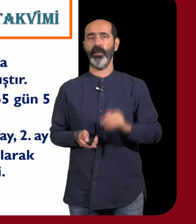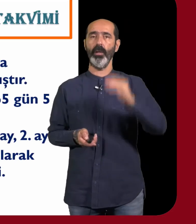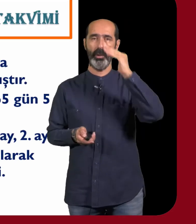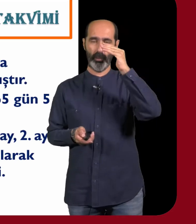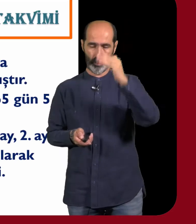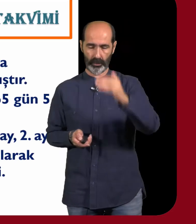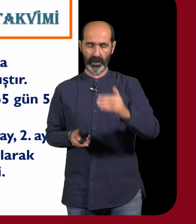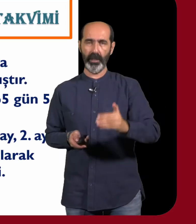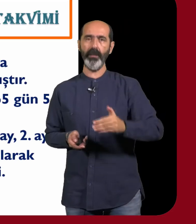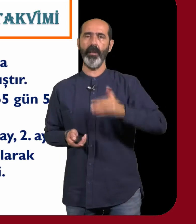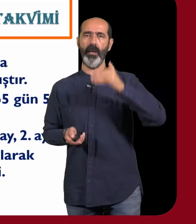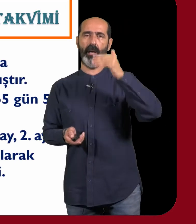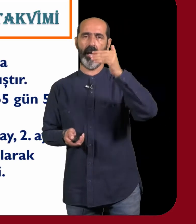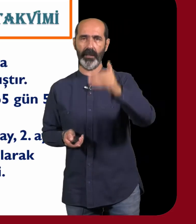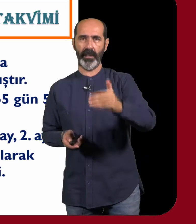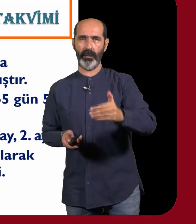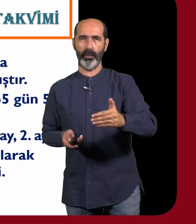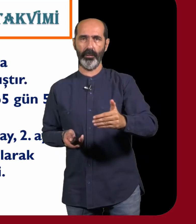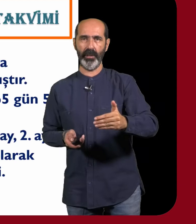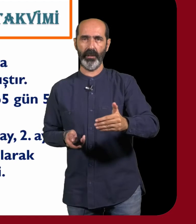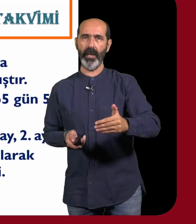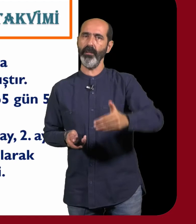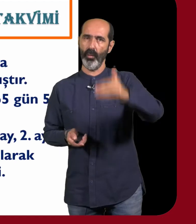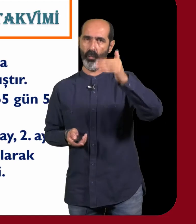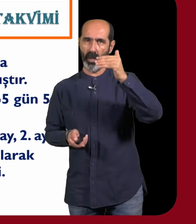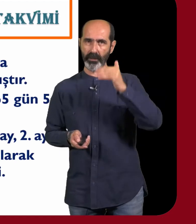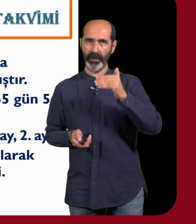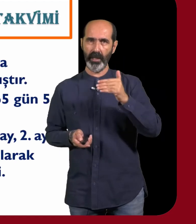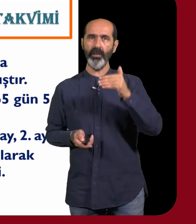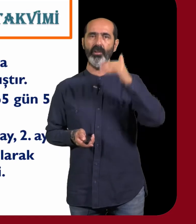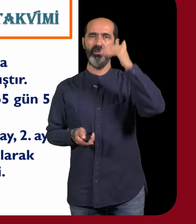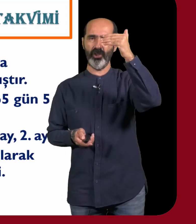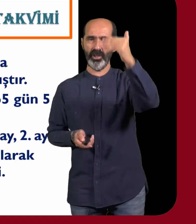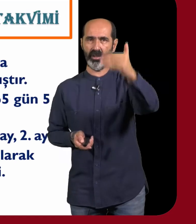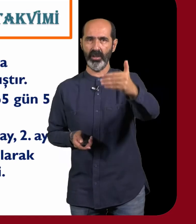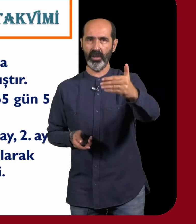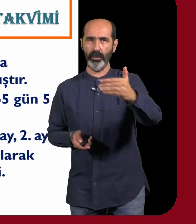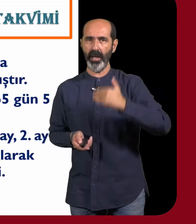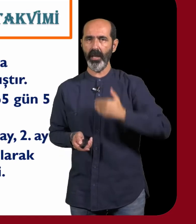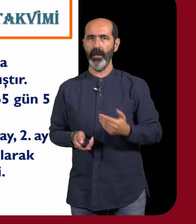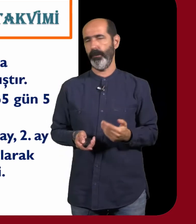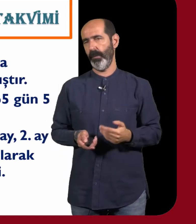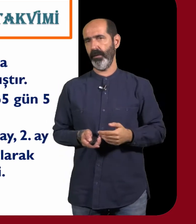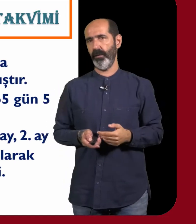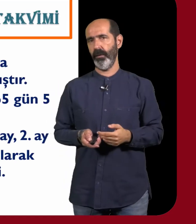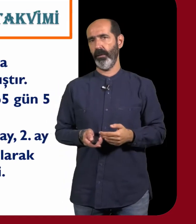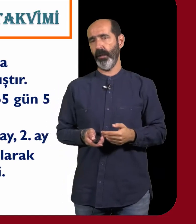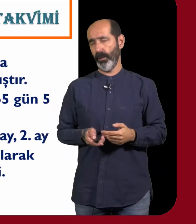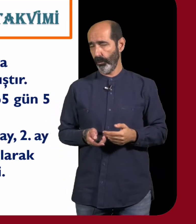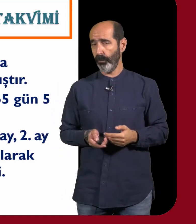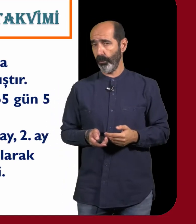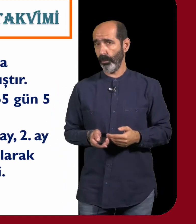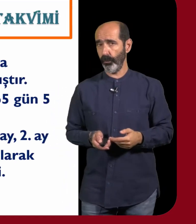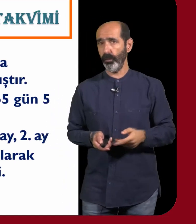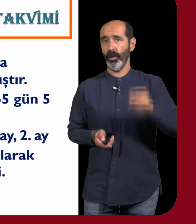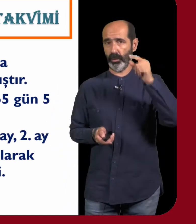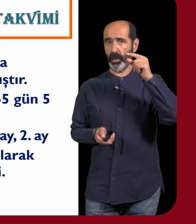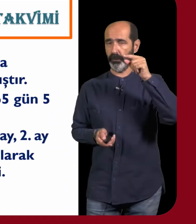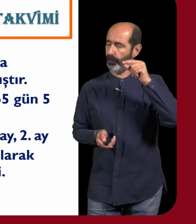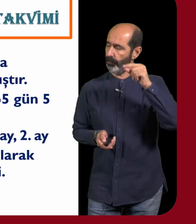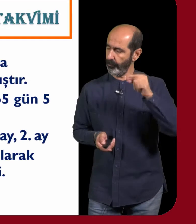başlangıcı Türkleri en Ergenekon dinlen Vadi lan çıktı güne Biz Nevruz